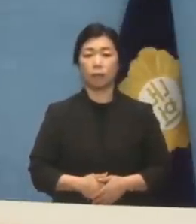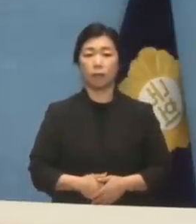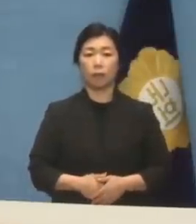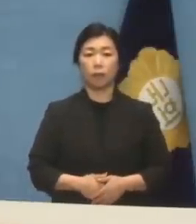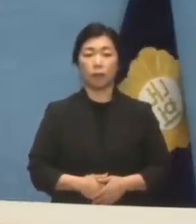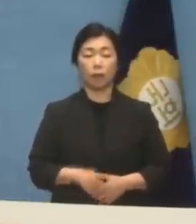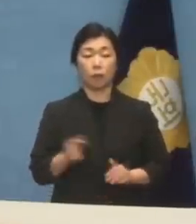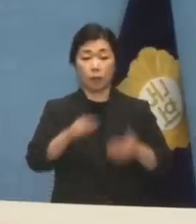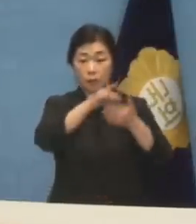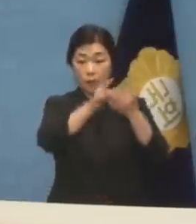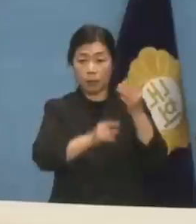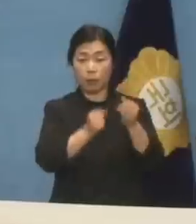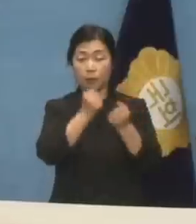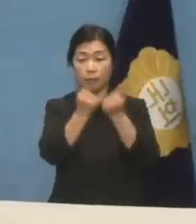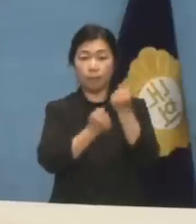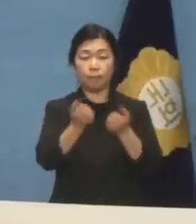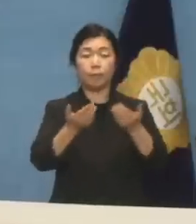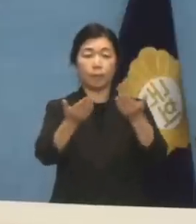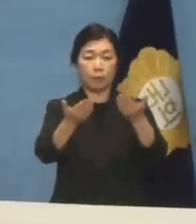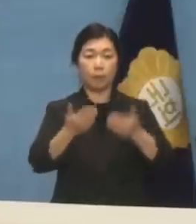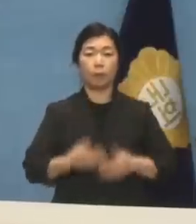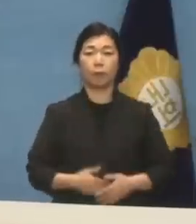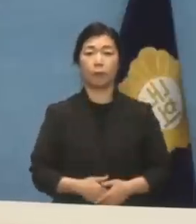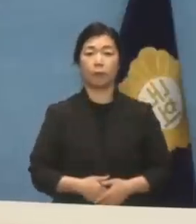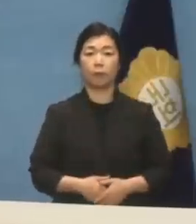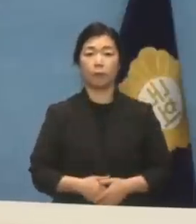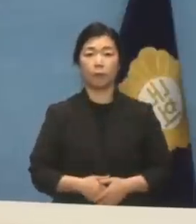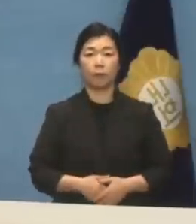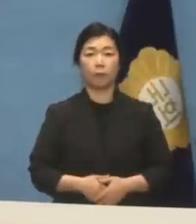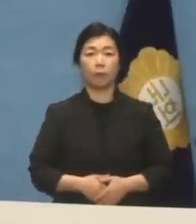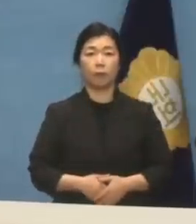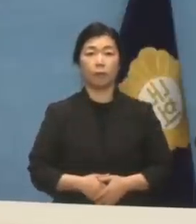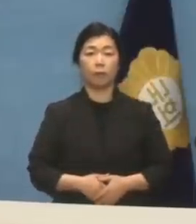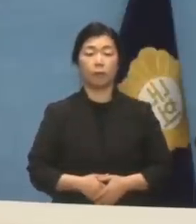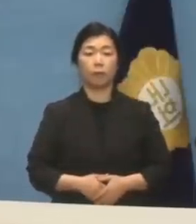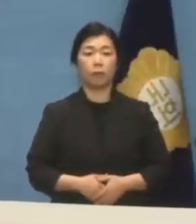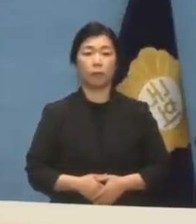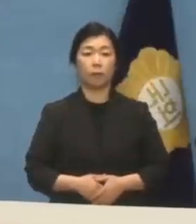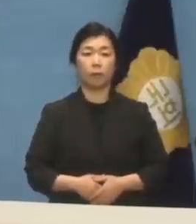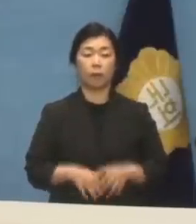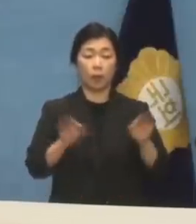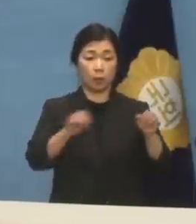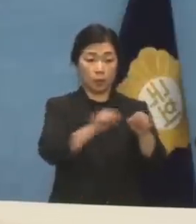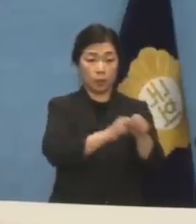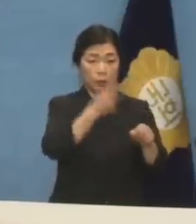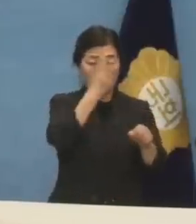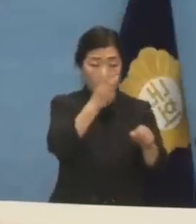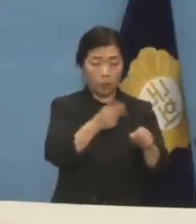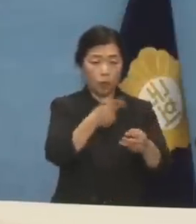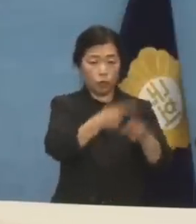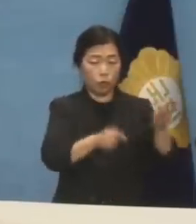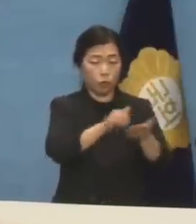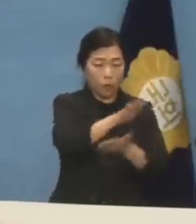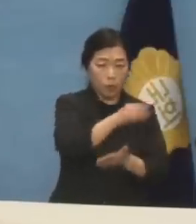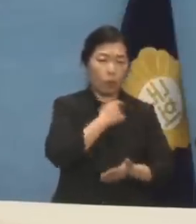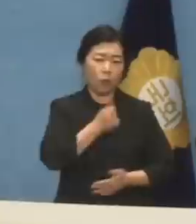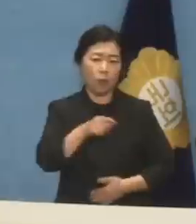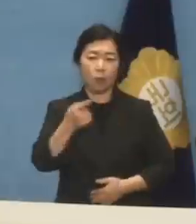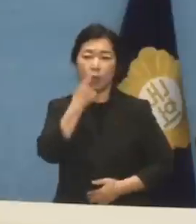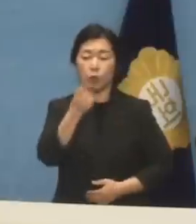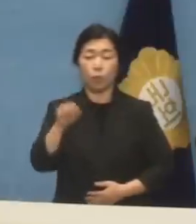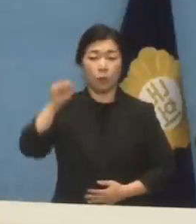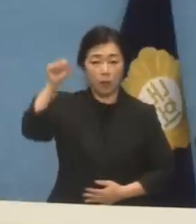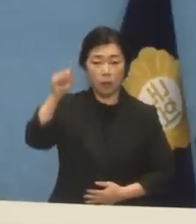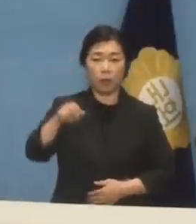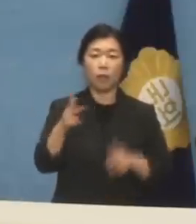저희 일정을 좀 말씀 좀 드리고 마무리하려고 합니다. 김건희 특검 윤석열 퇴진을 요구하는 촛불